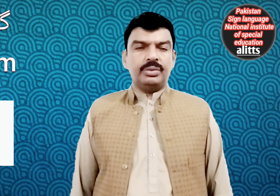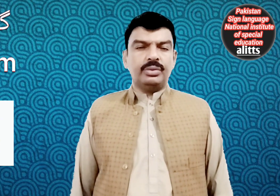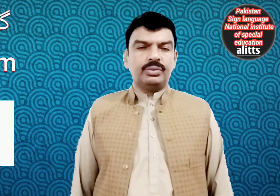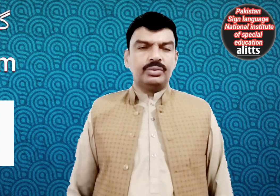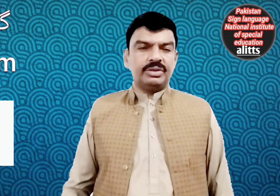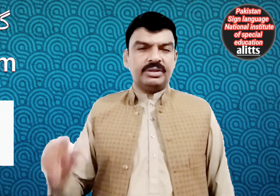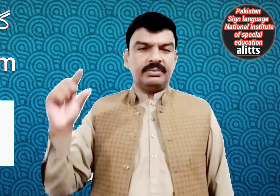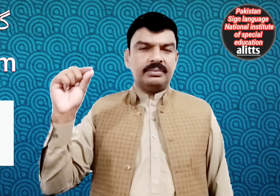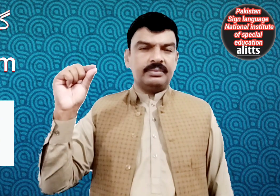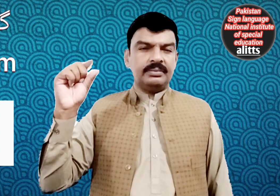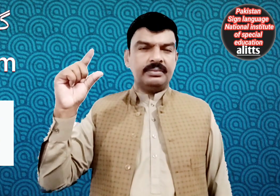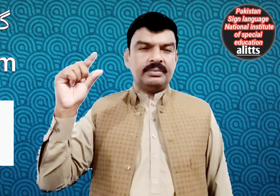गूंद,